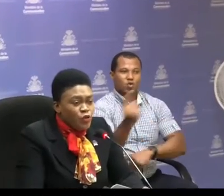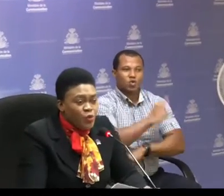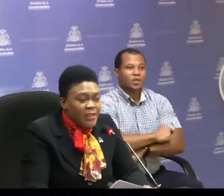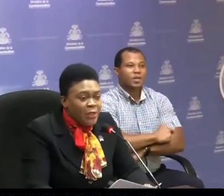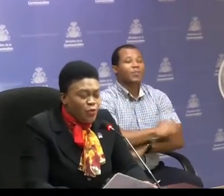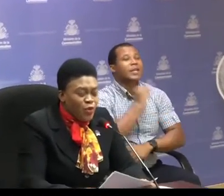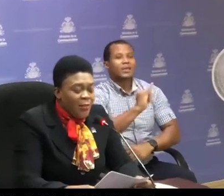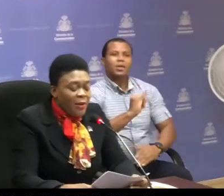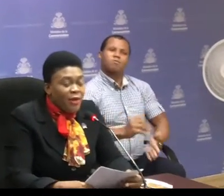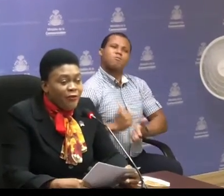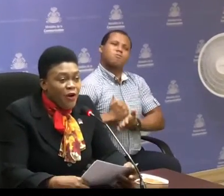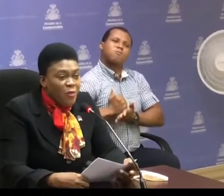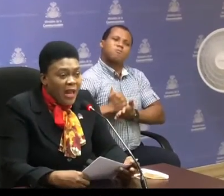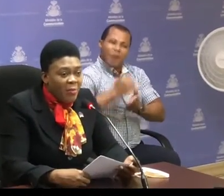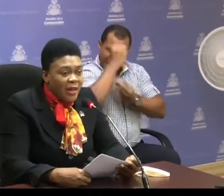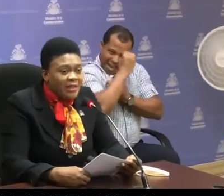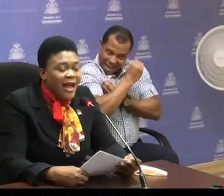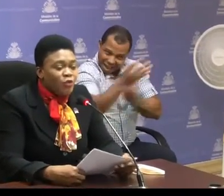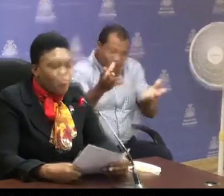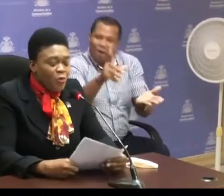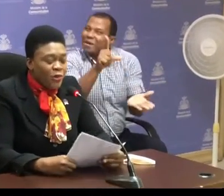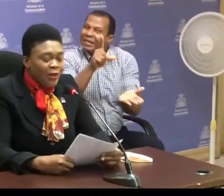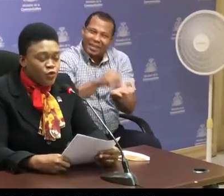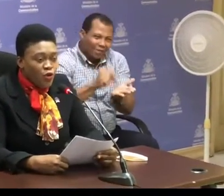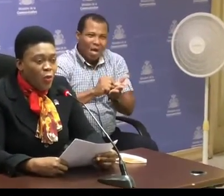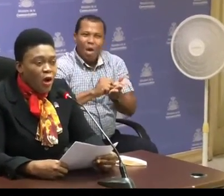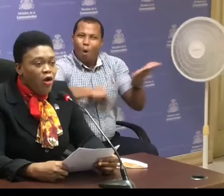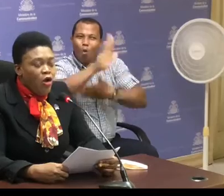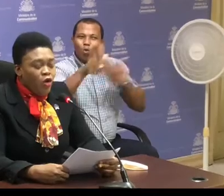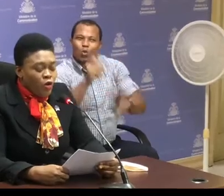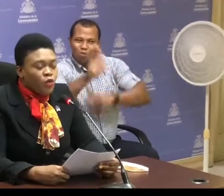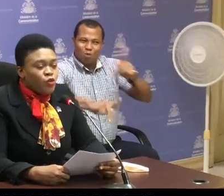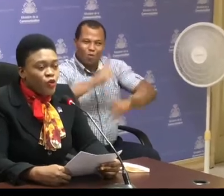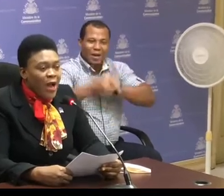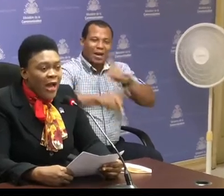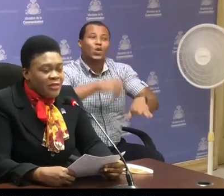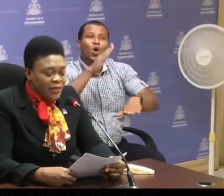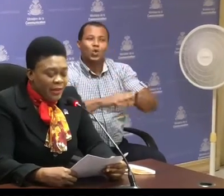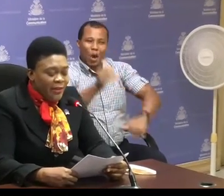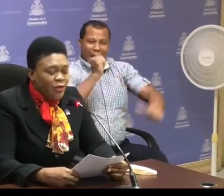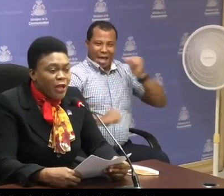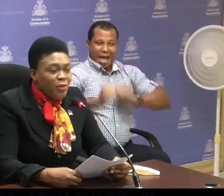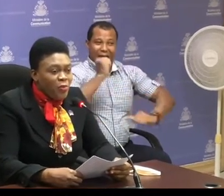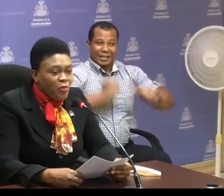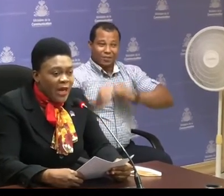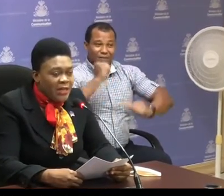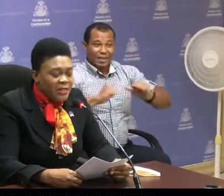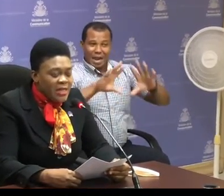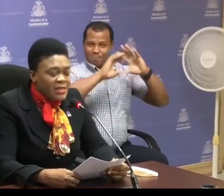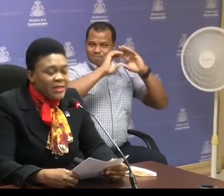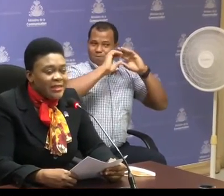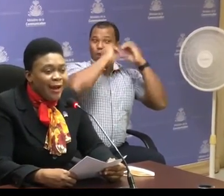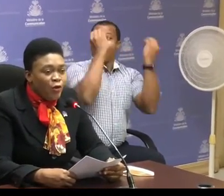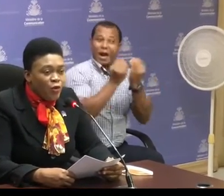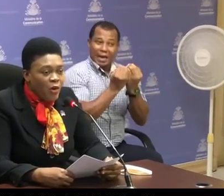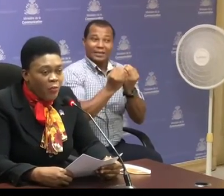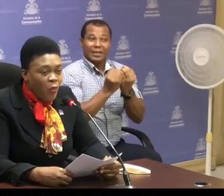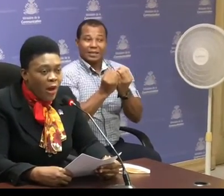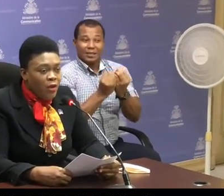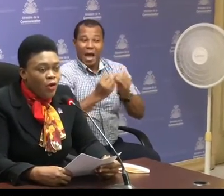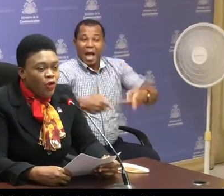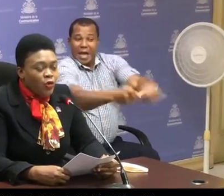C'est un souci pour nous capables d'informer la presse à toute population. Donc, sur une activité que nous avons pour réaliser, qui est le Salon